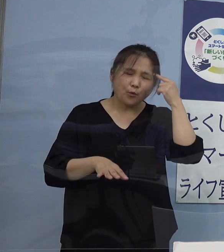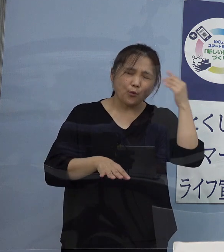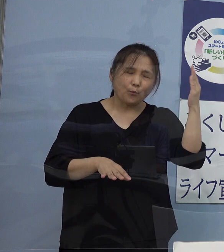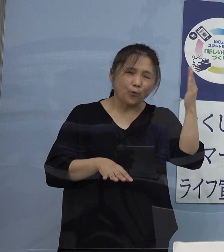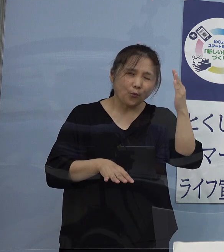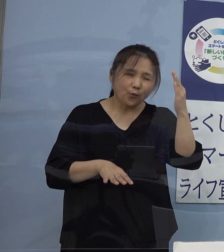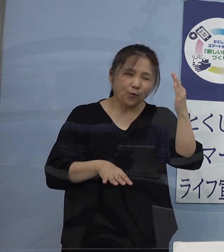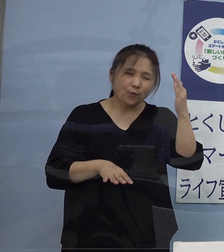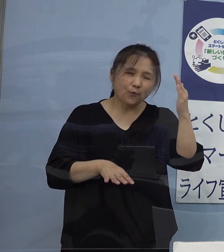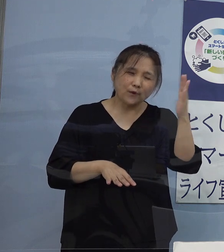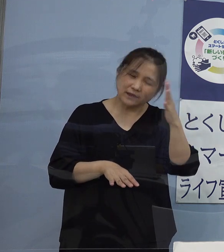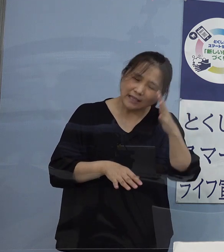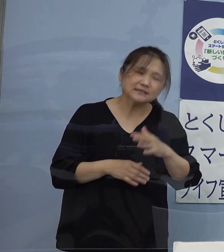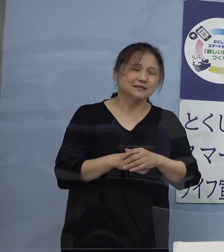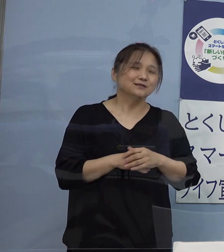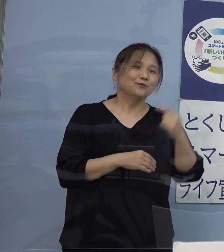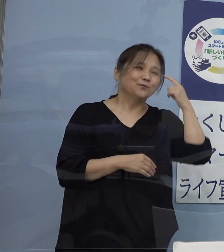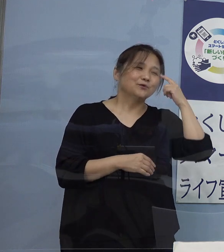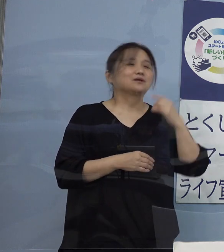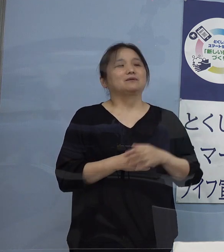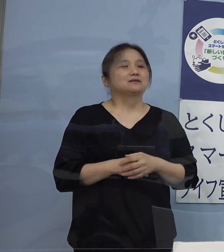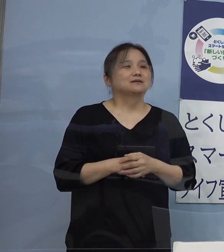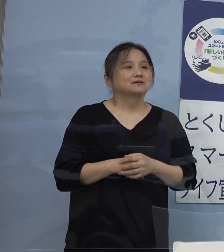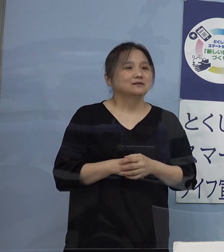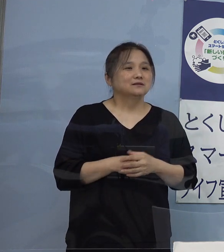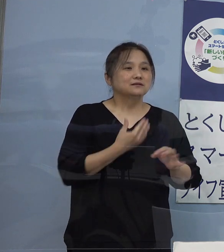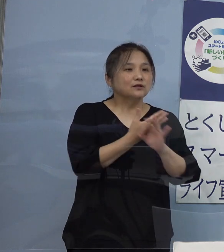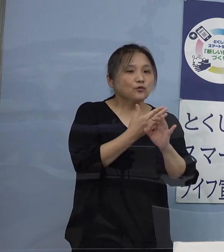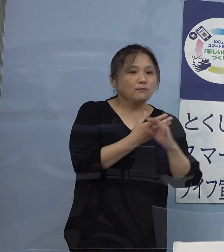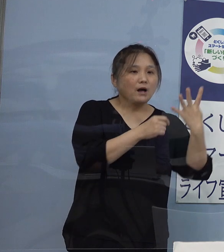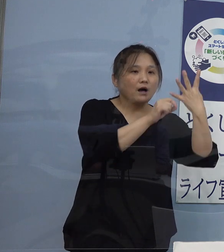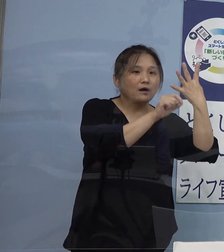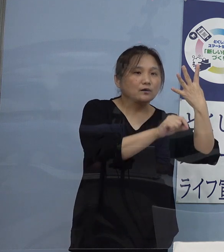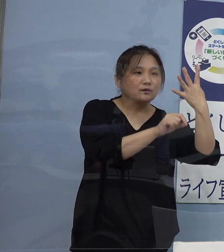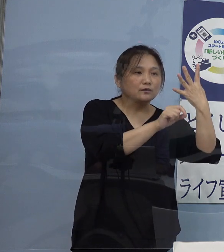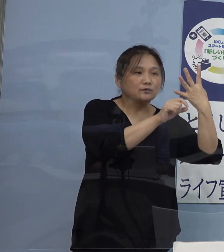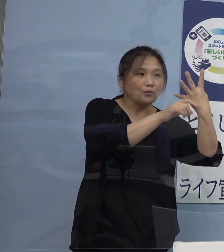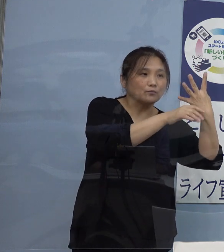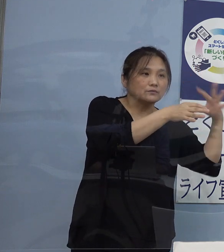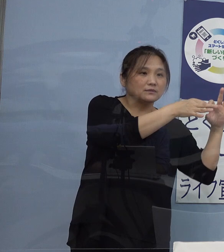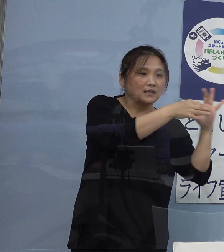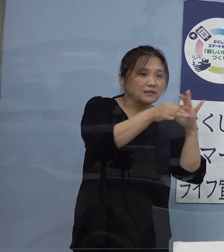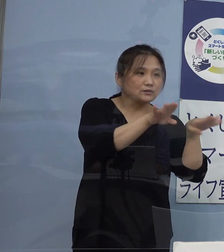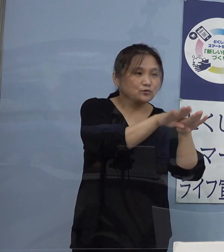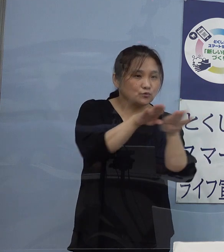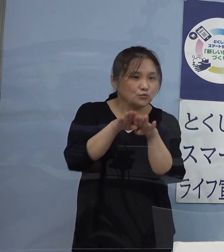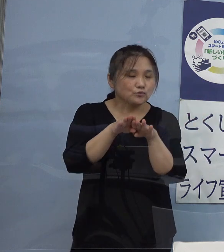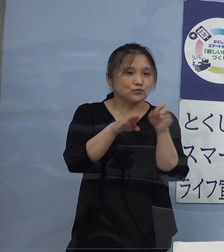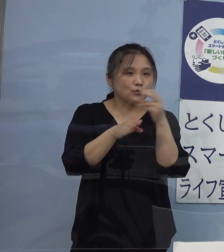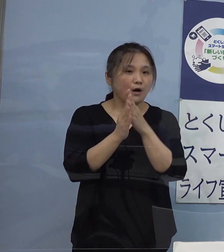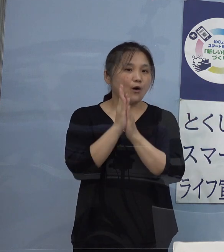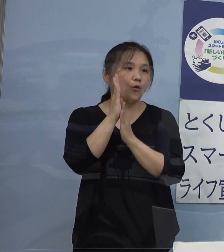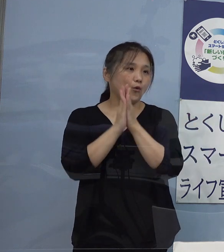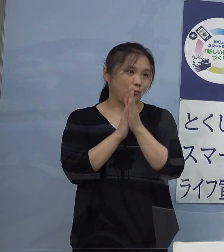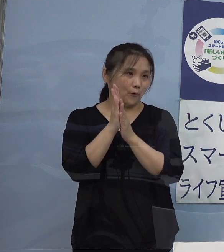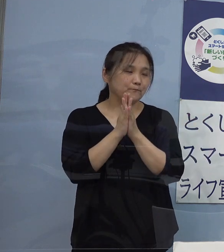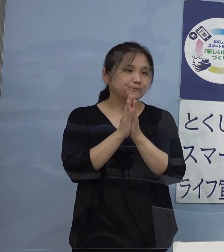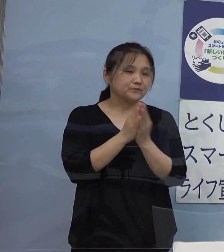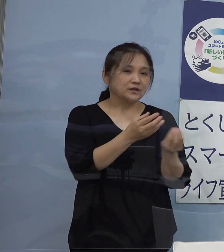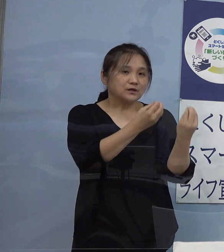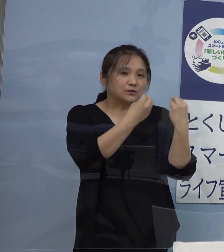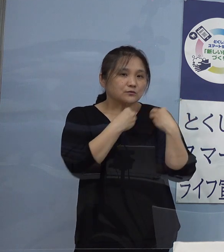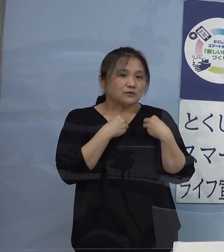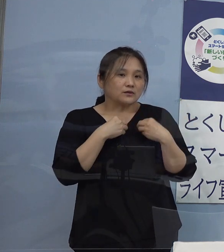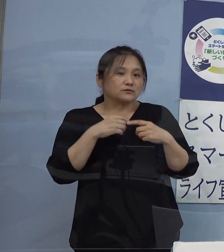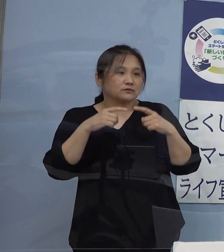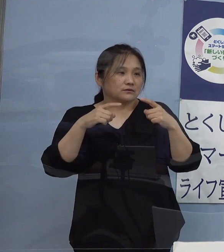です。 例えばその4連休とかお盆にそのクラスターの関係者